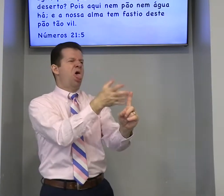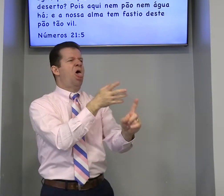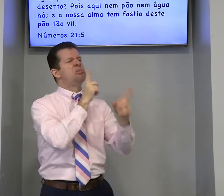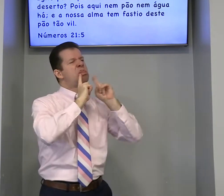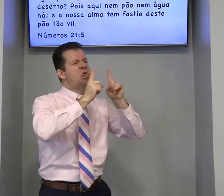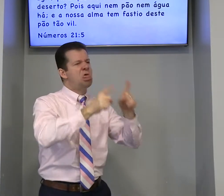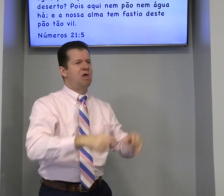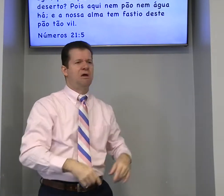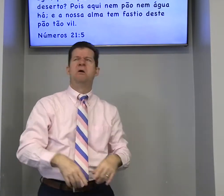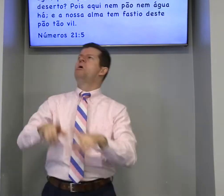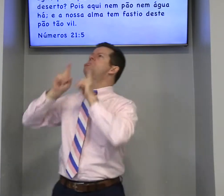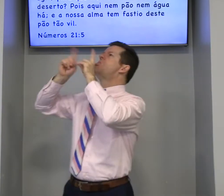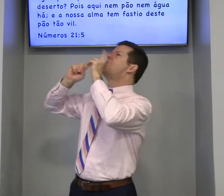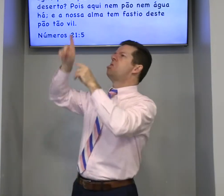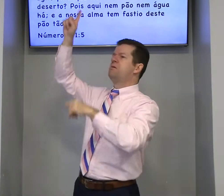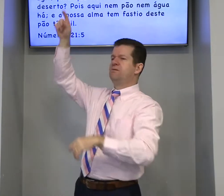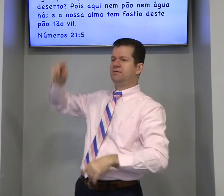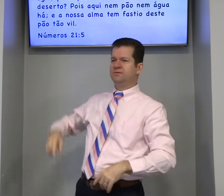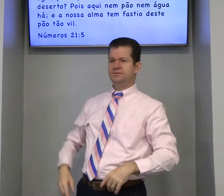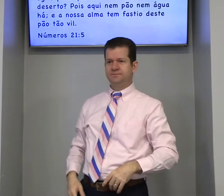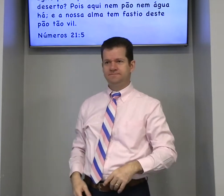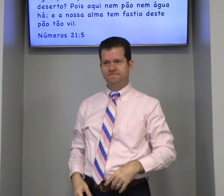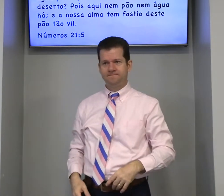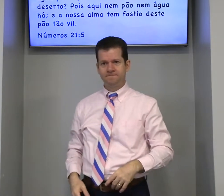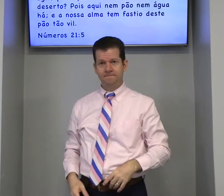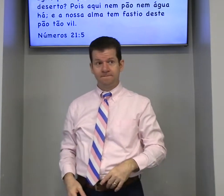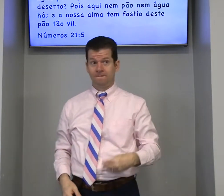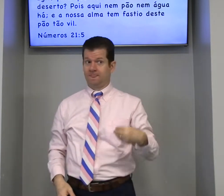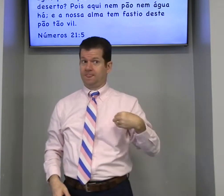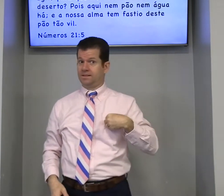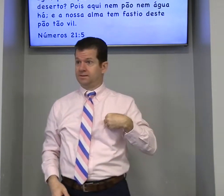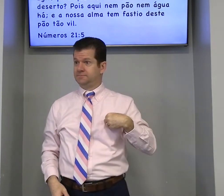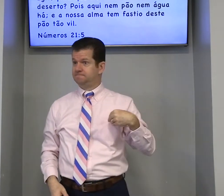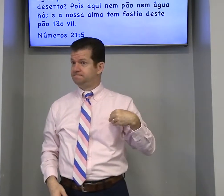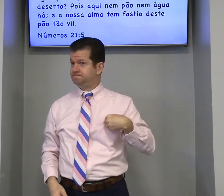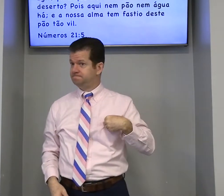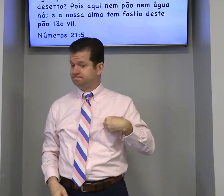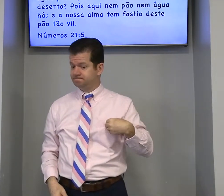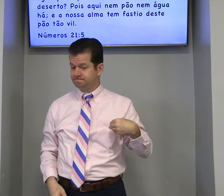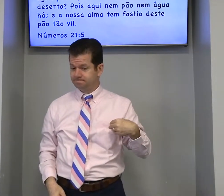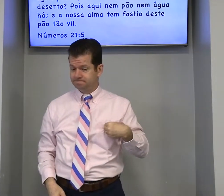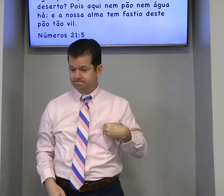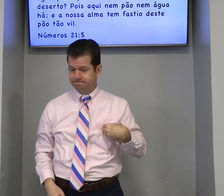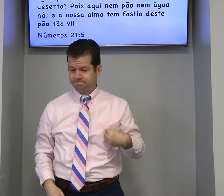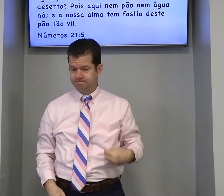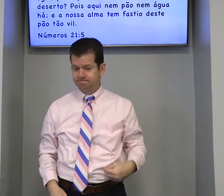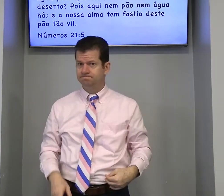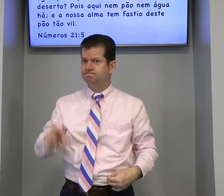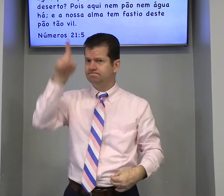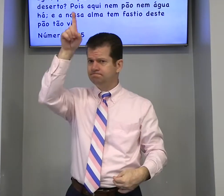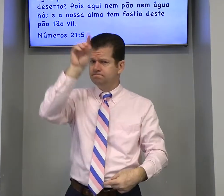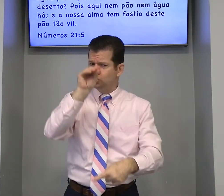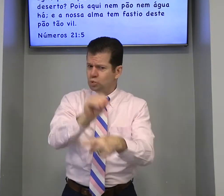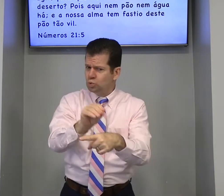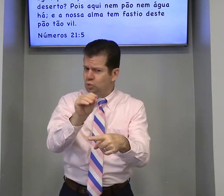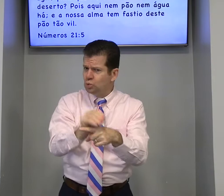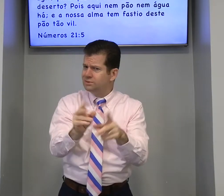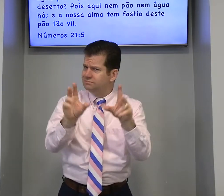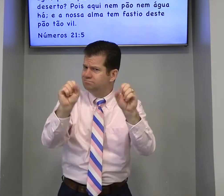E Moisés tentou ensinar, e eles reclamaram contra Moisés e contra Deus, que estava pecando.